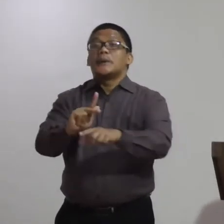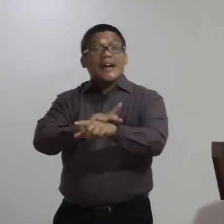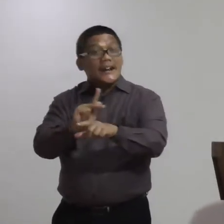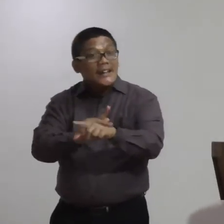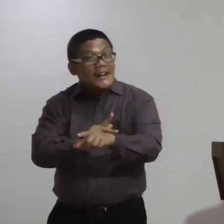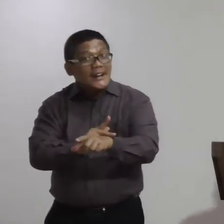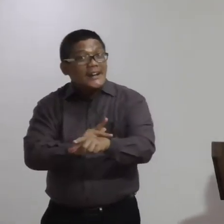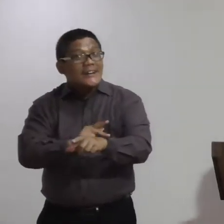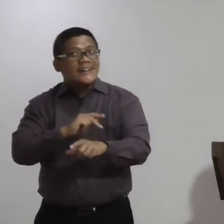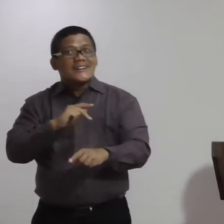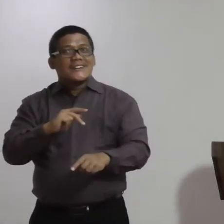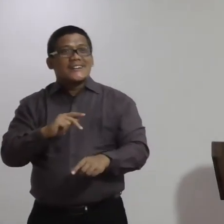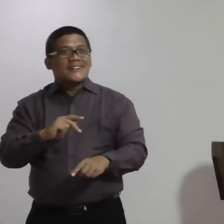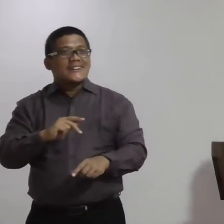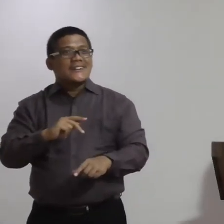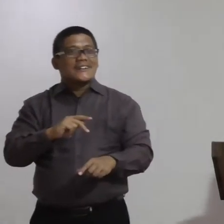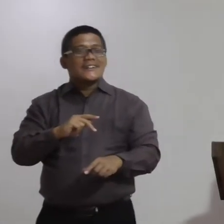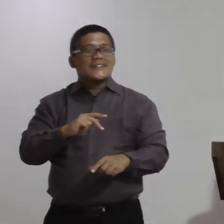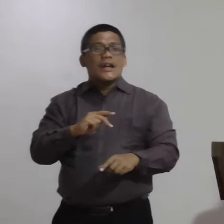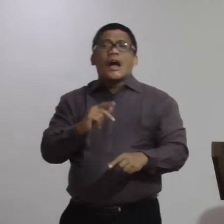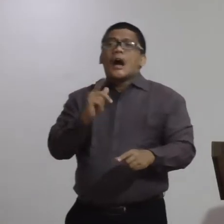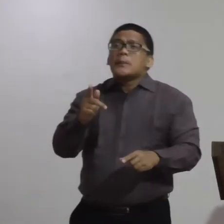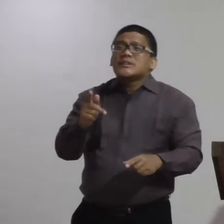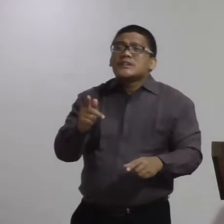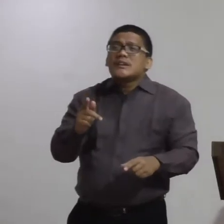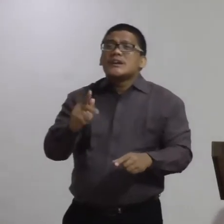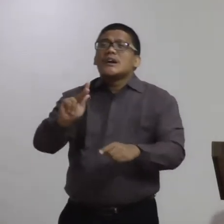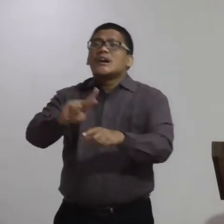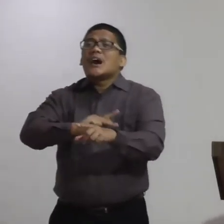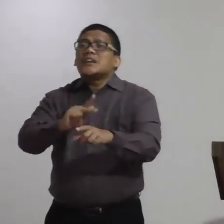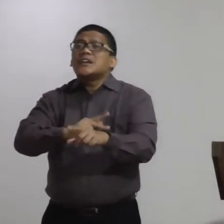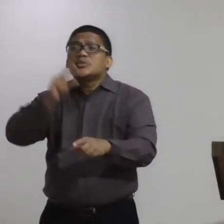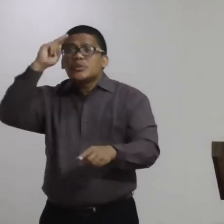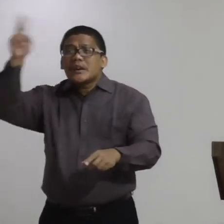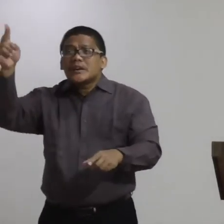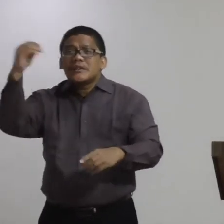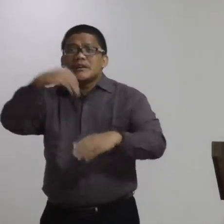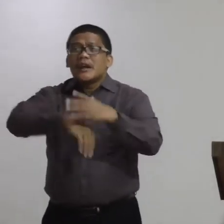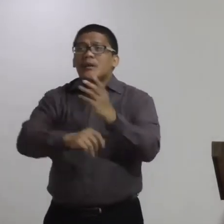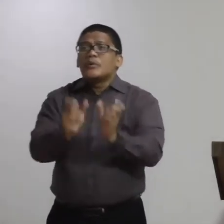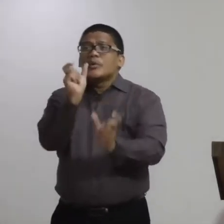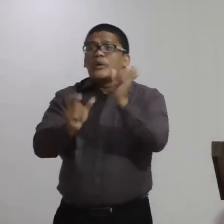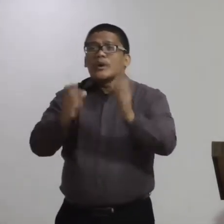pertama, karya Allah Bapa bagi orang percaya, apa sih yang peran